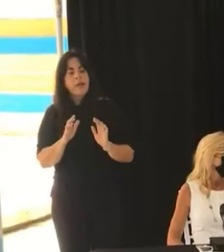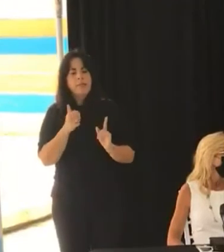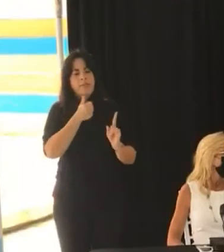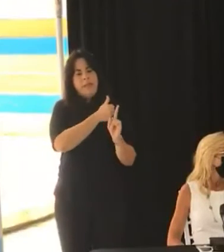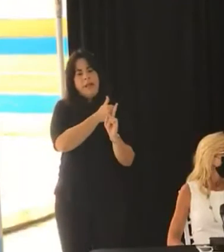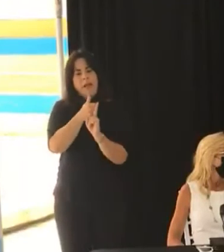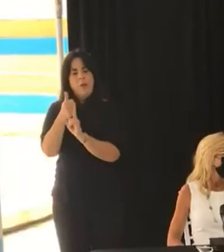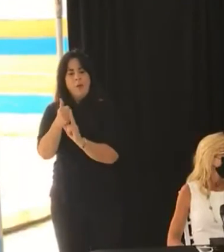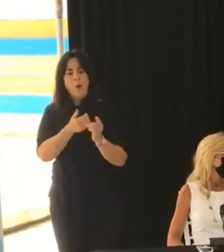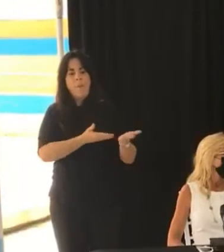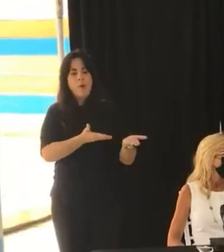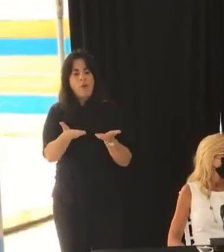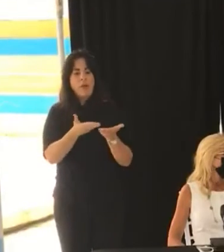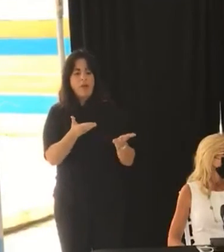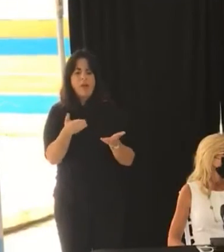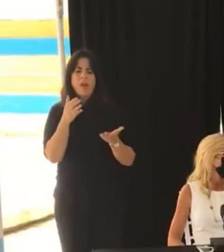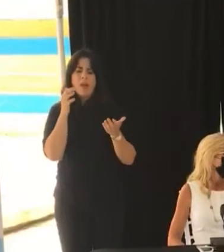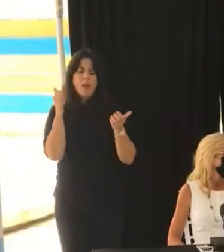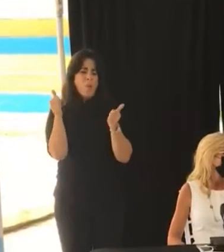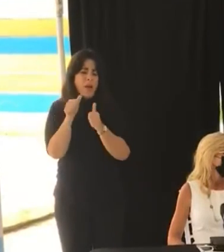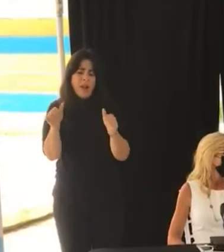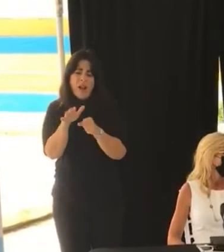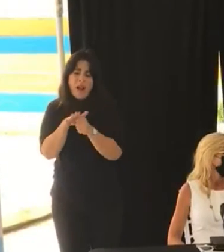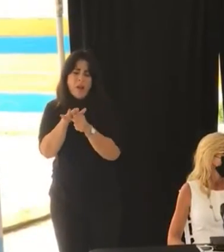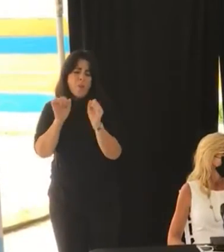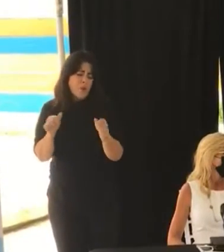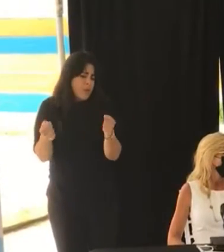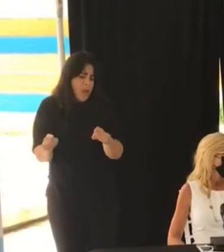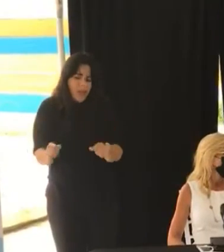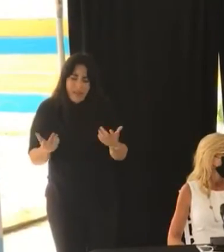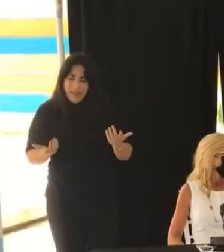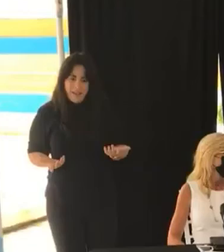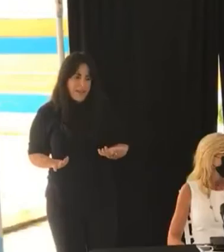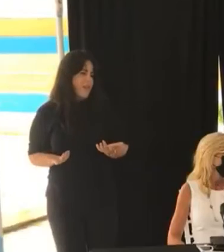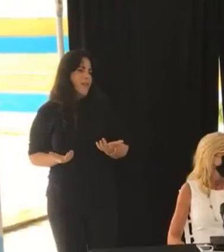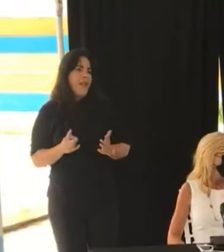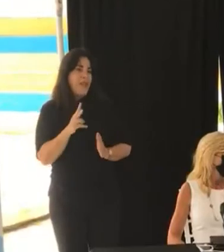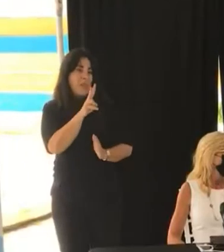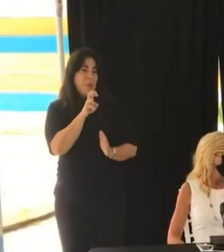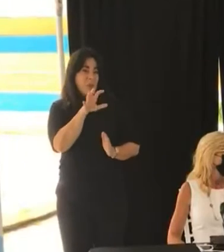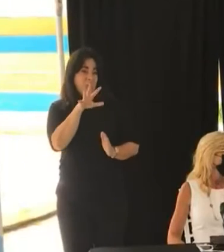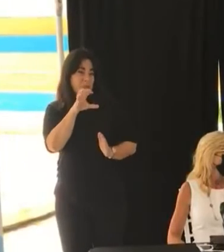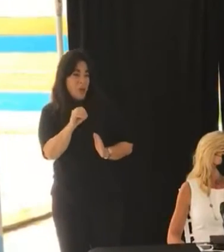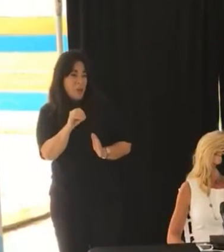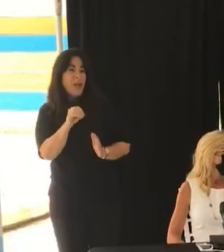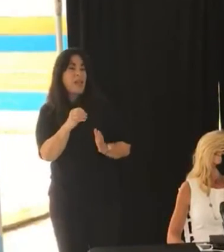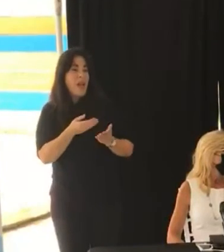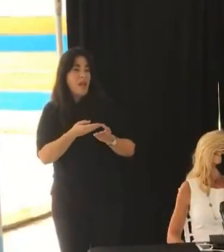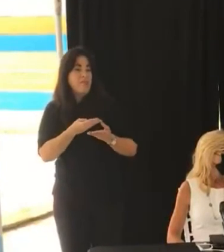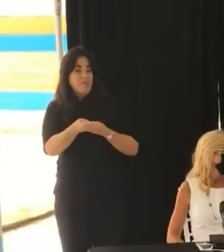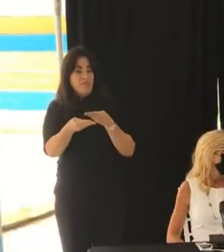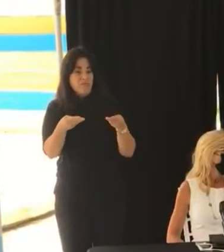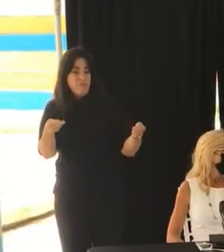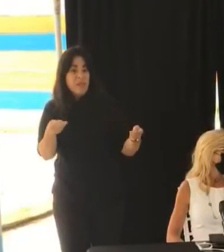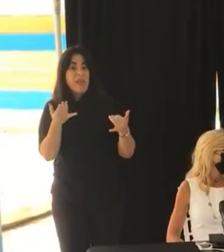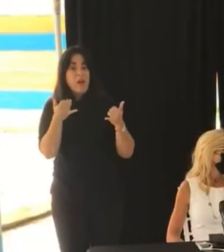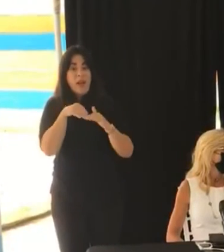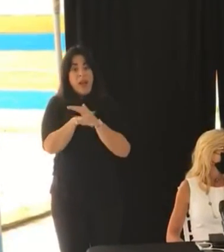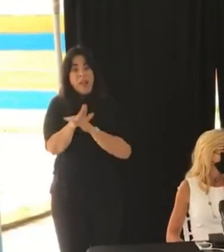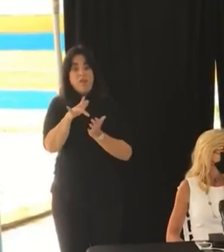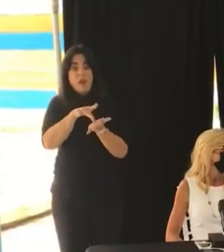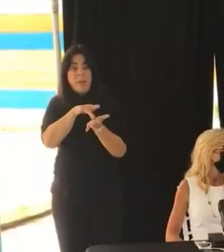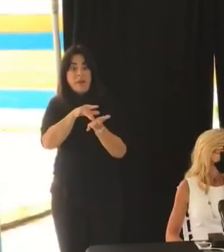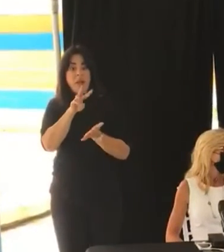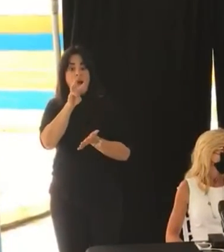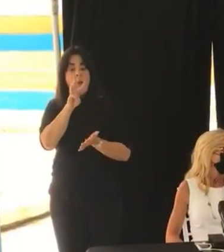uno es proveedor y esto puede suceder en cualquier otro lugar. Sí. O sea, esto, aquí hay 250 proveedores. Ahora van a entrar las farmacias Walgreens.